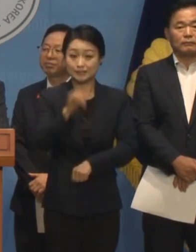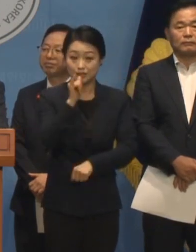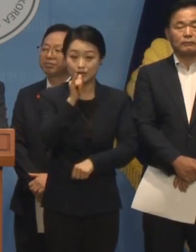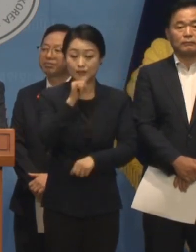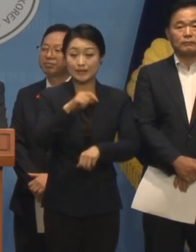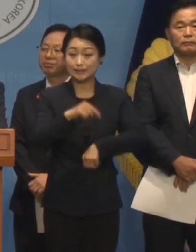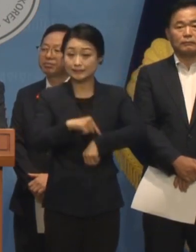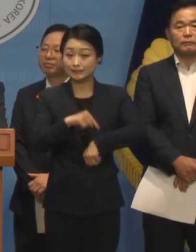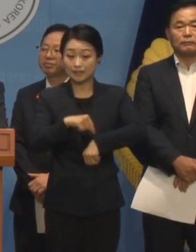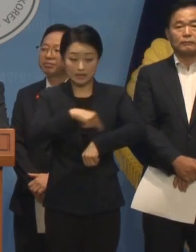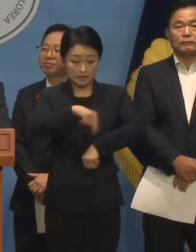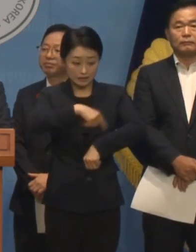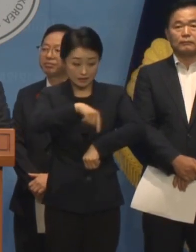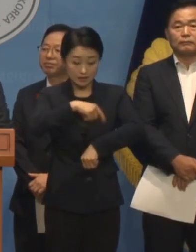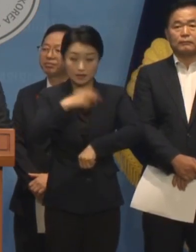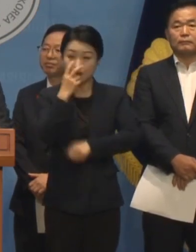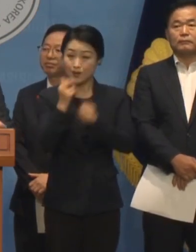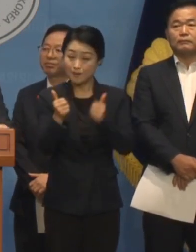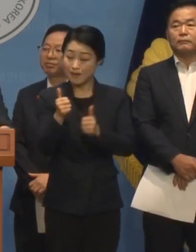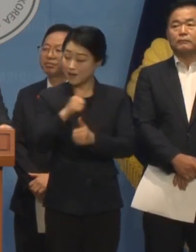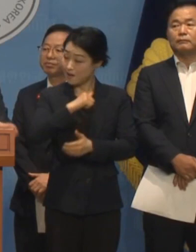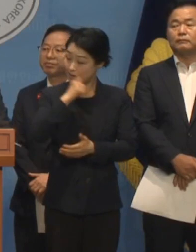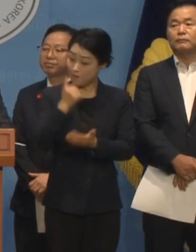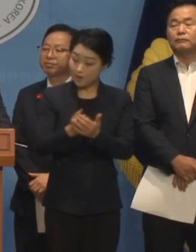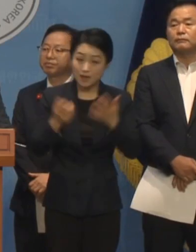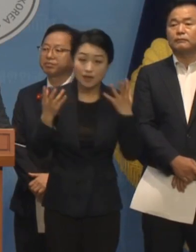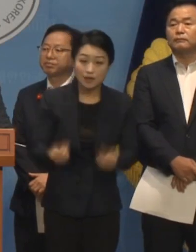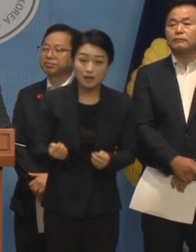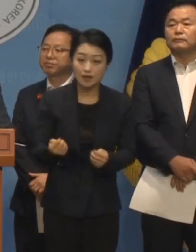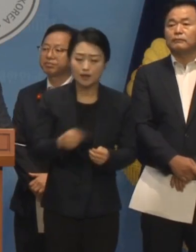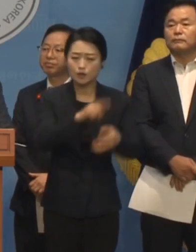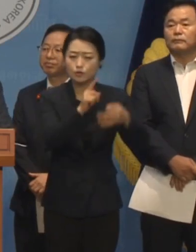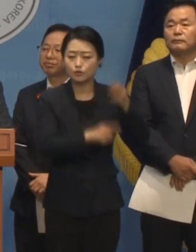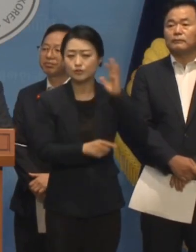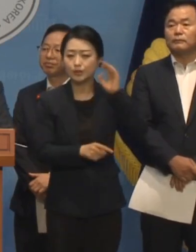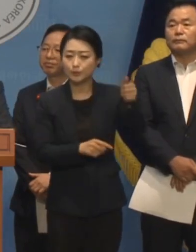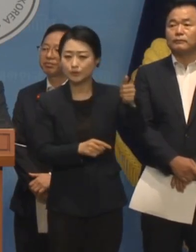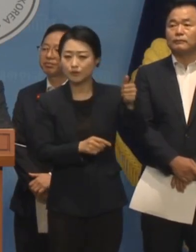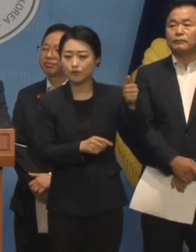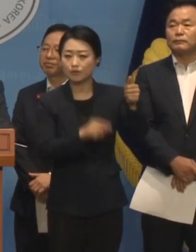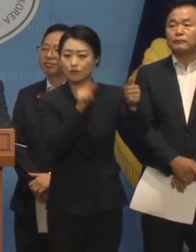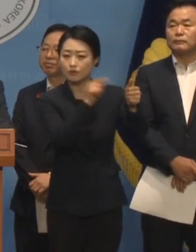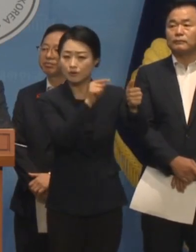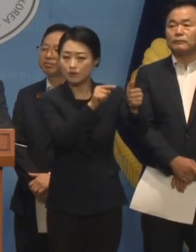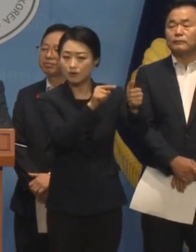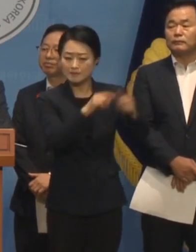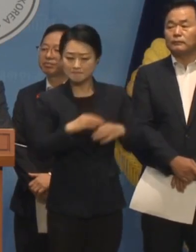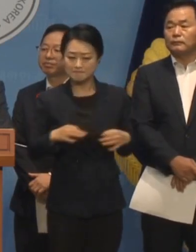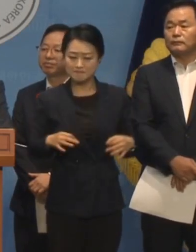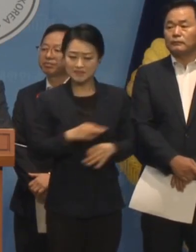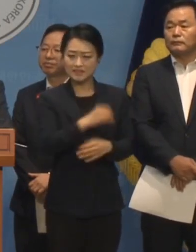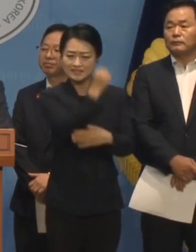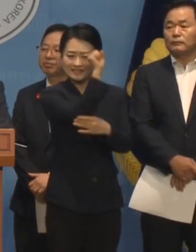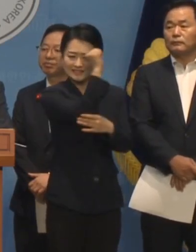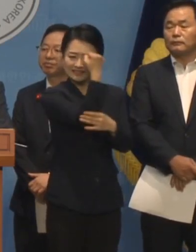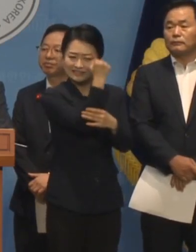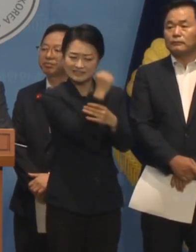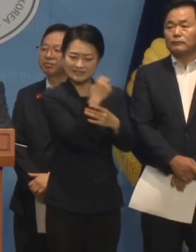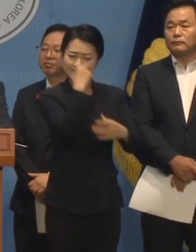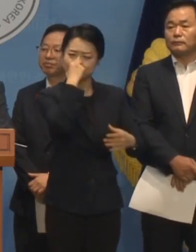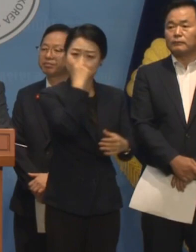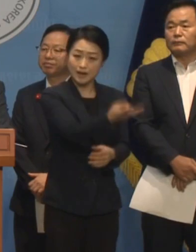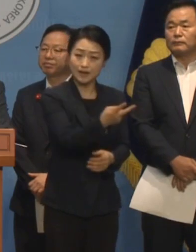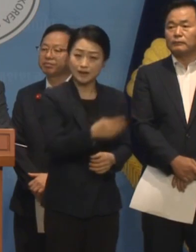시간이 갈수록 검찰의 범죄적 형태 그리고 윤석열 대통령 비리가 썩은 구정물처럼